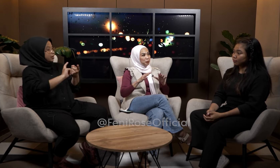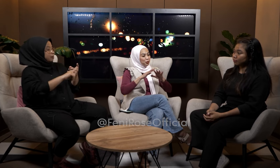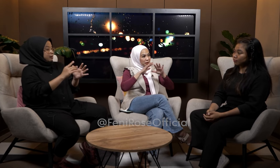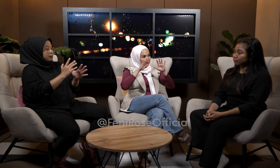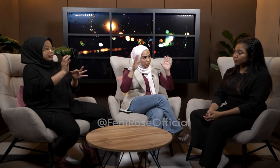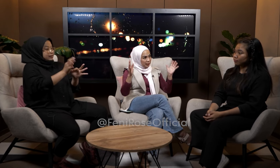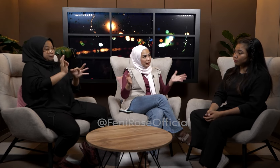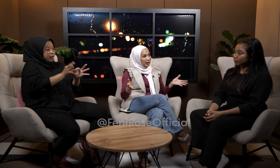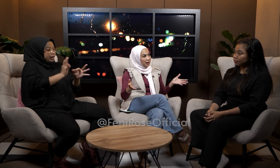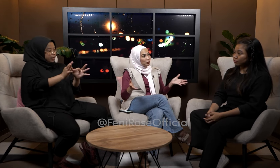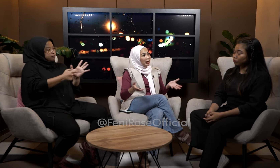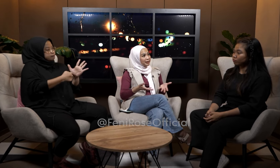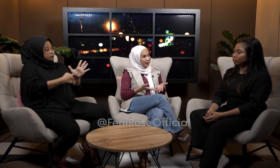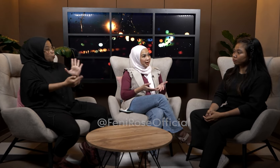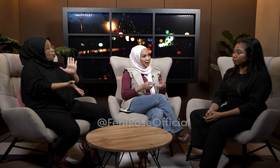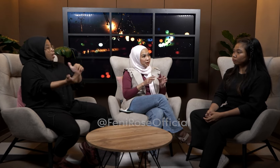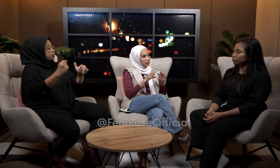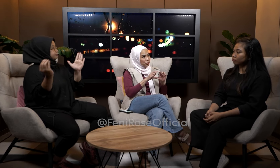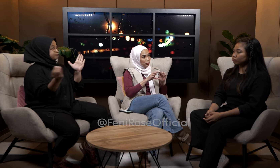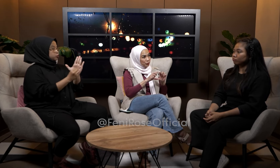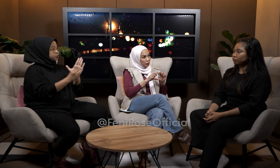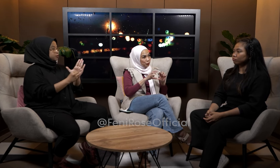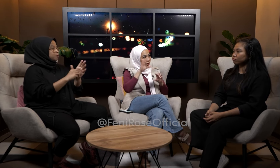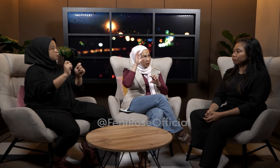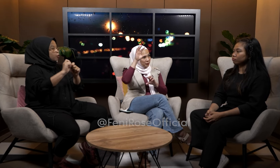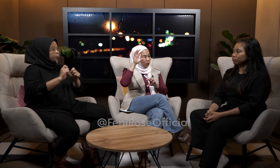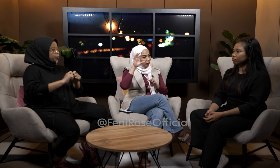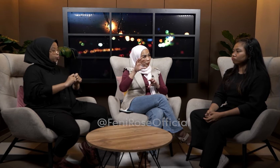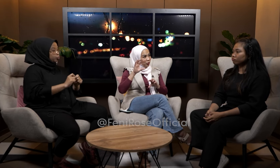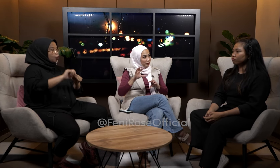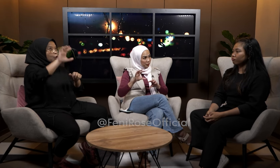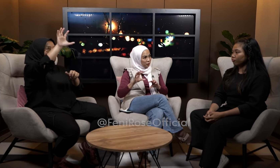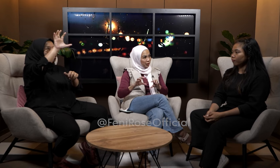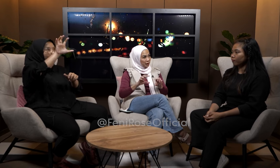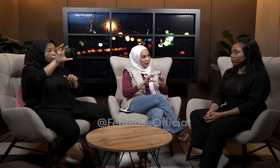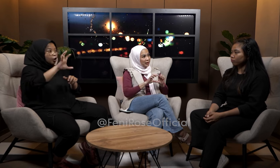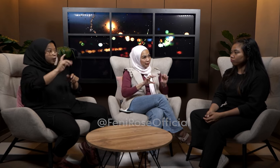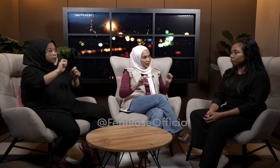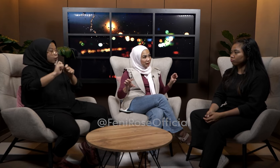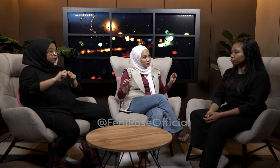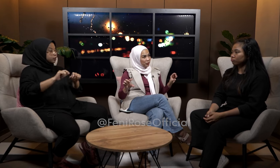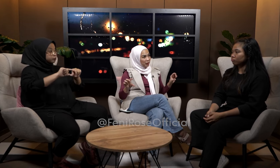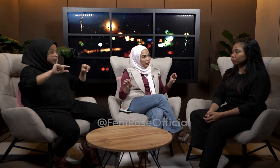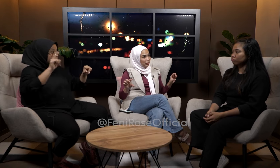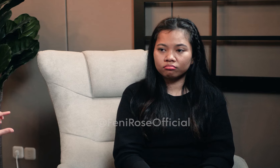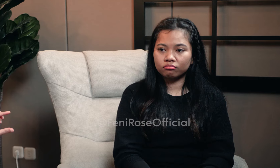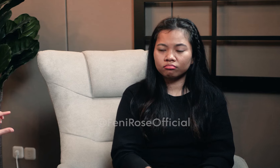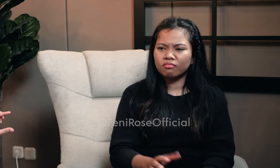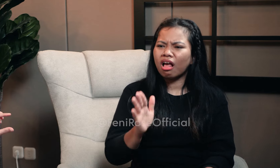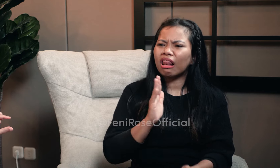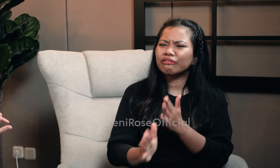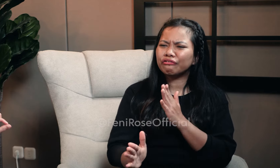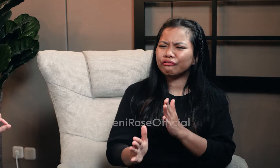membuat siaran ulangnya yaul sudah diberi kolom-kolomnya begitu ya Ada subtitle-nya juga